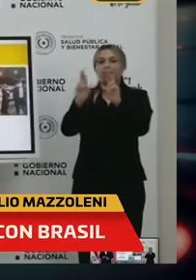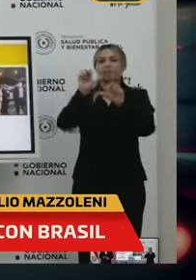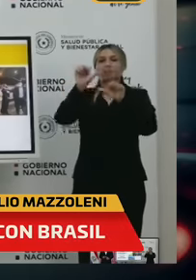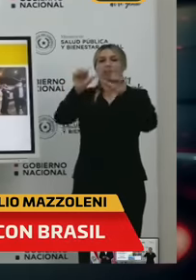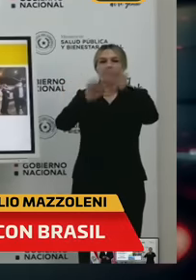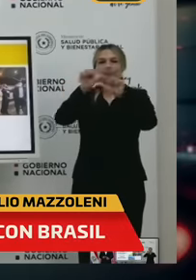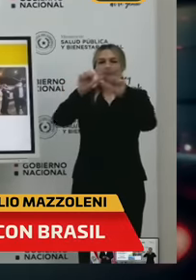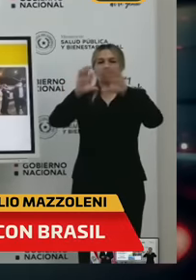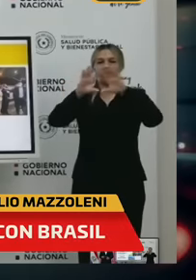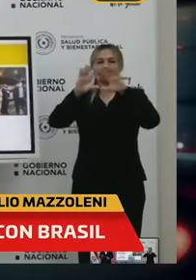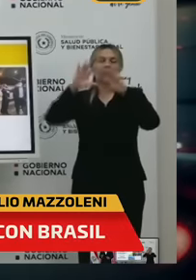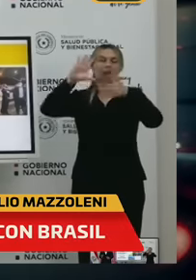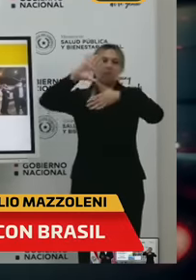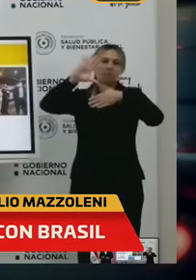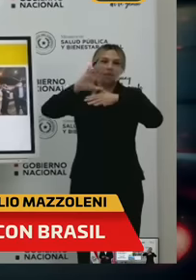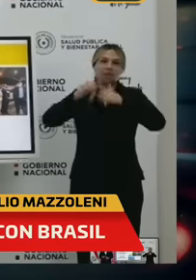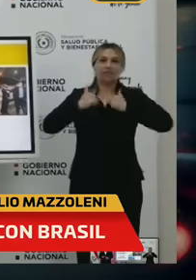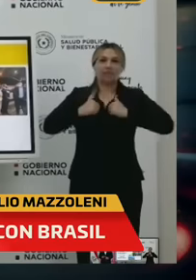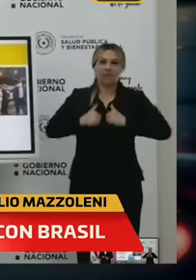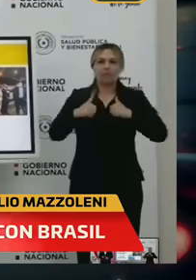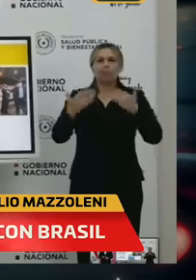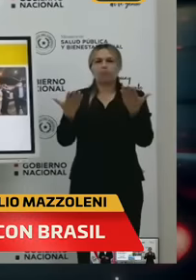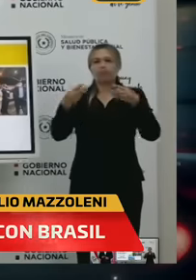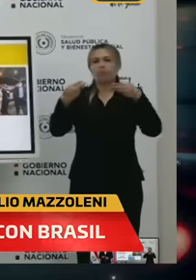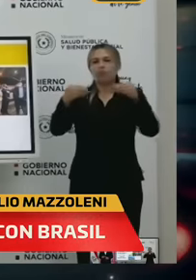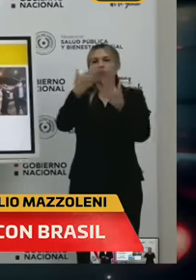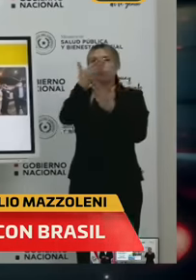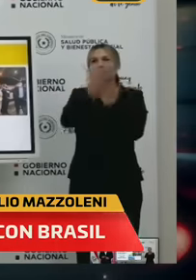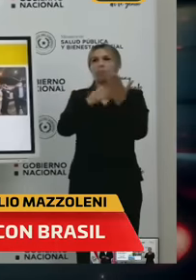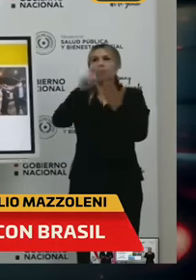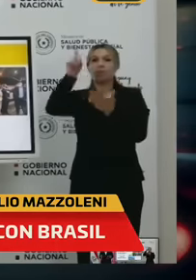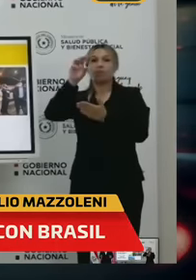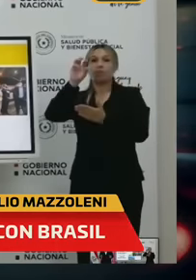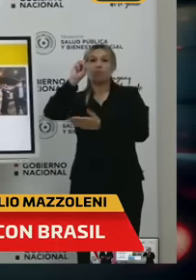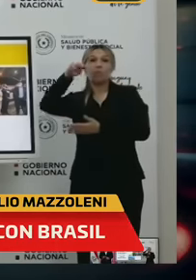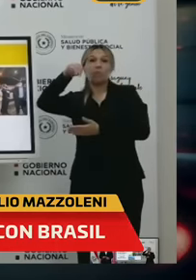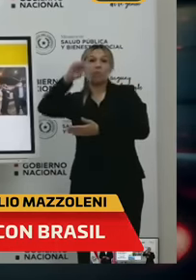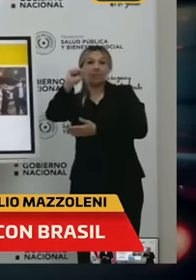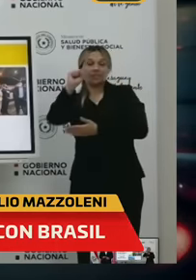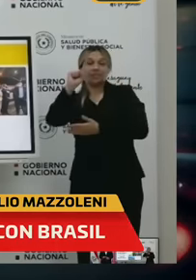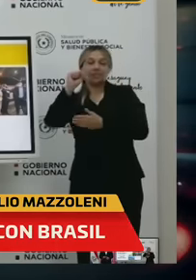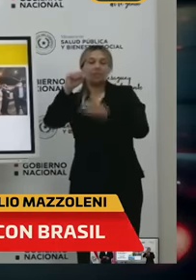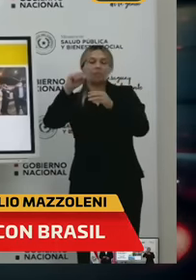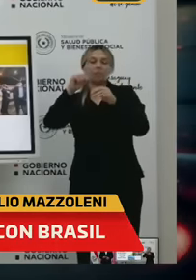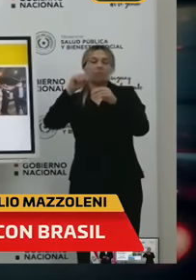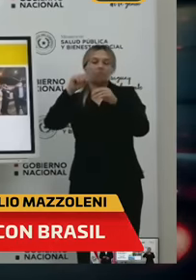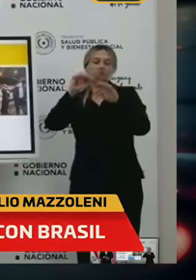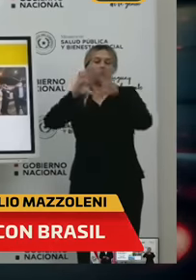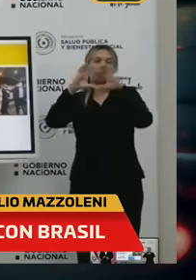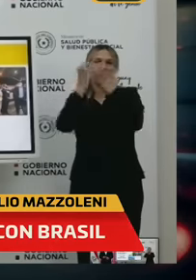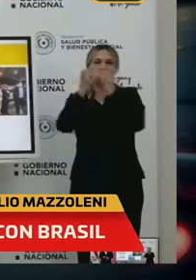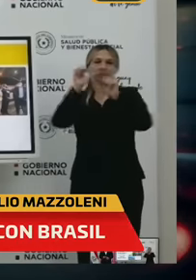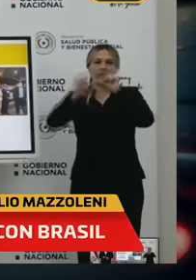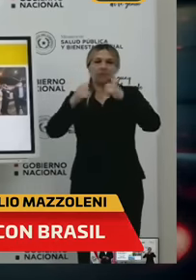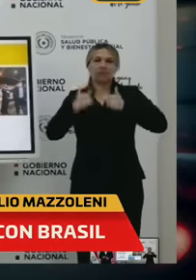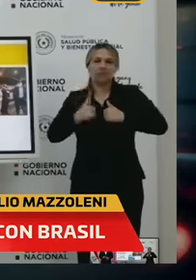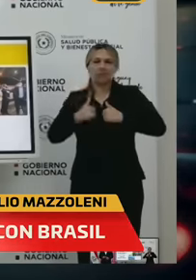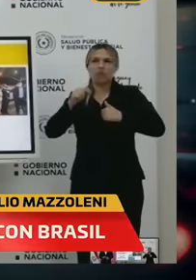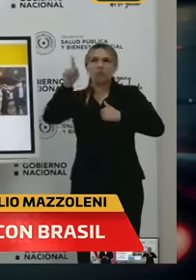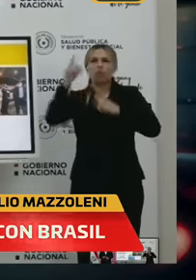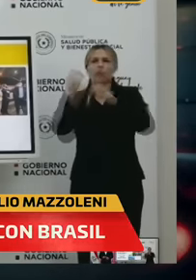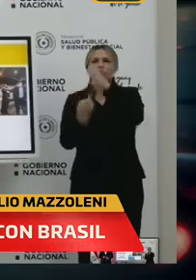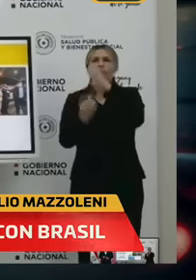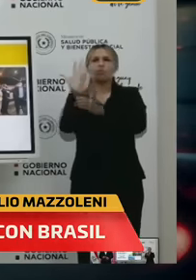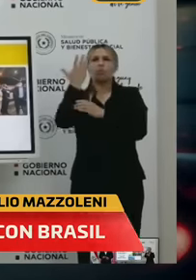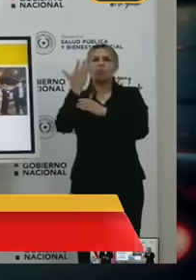Organización Panamericana de la Salud de un nuevo documento que ha emitido la OMS, OPS, respecto a nuevas sugerencias